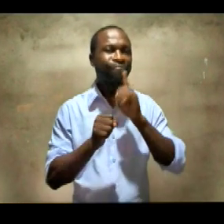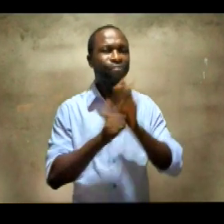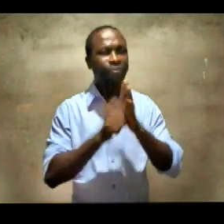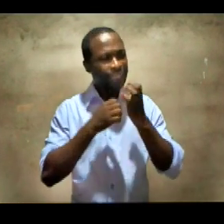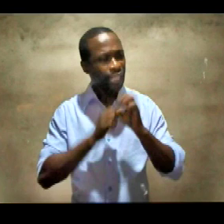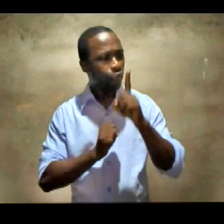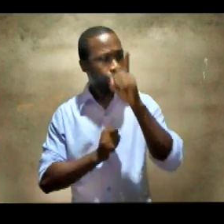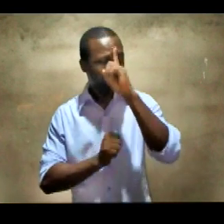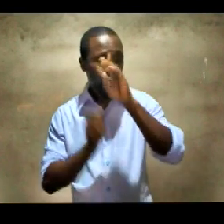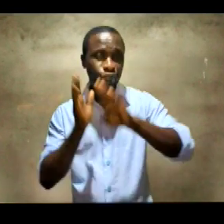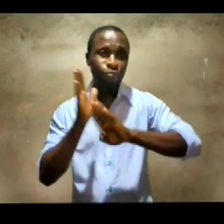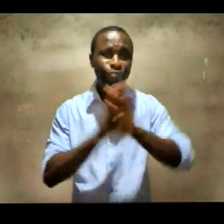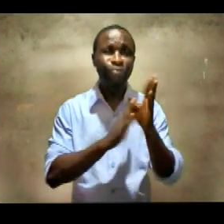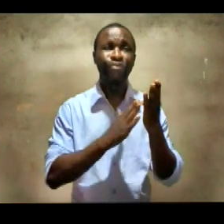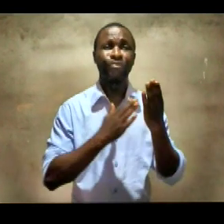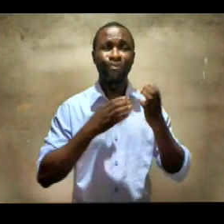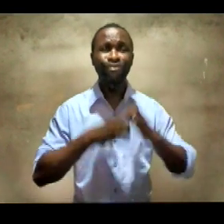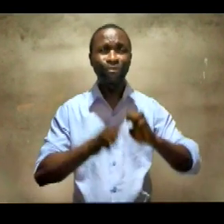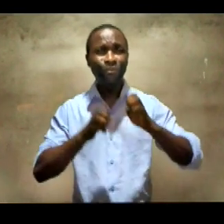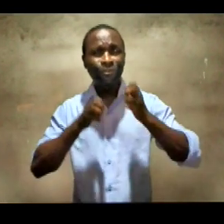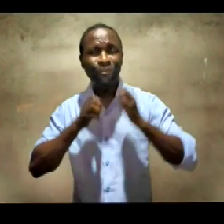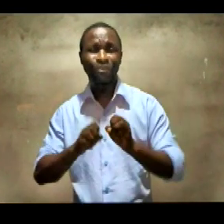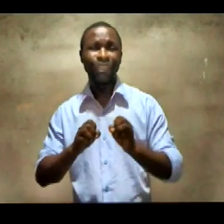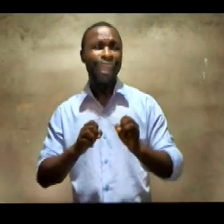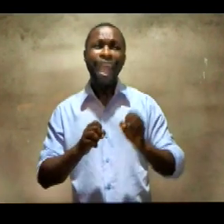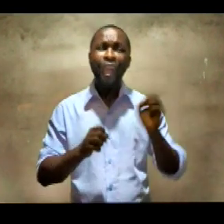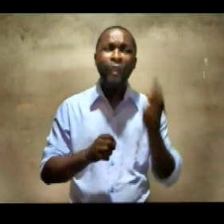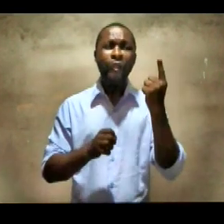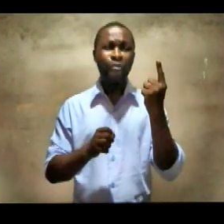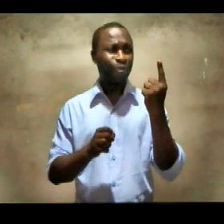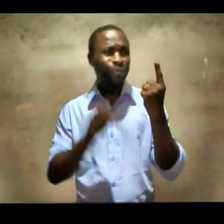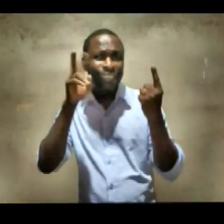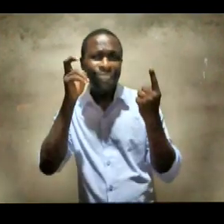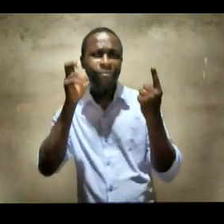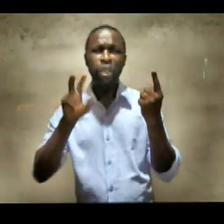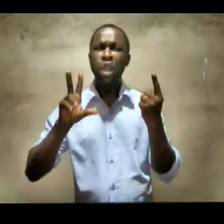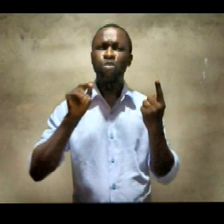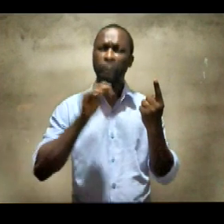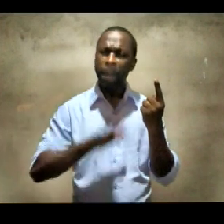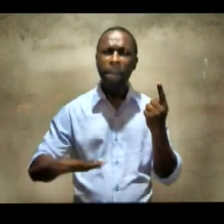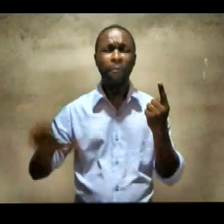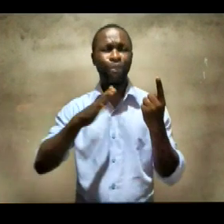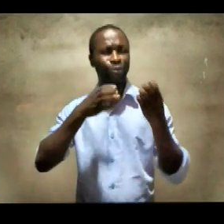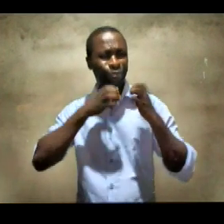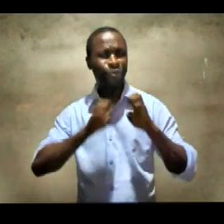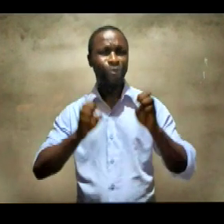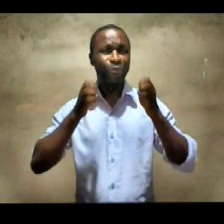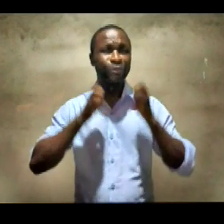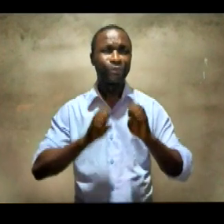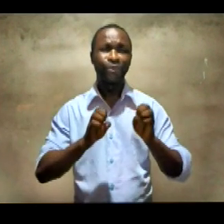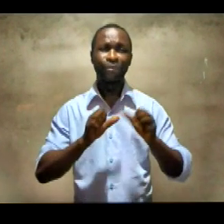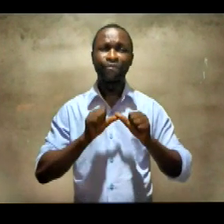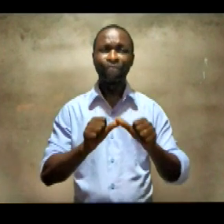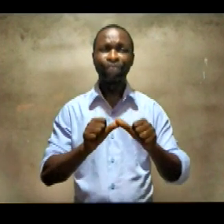parvenir, l'État développe sa politique d'inclusion sociale dans tous les domaines de la vie nationale. 9h50, environ 7